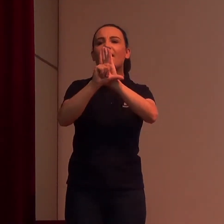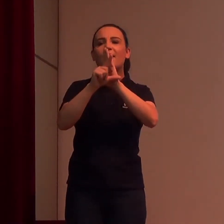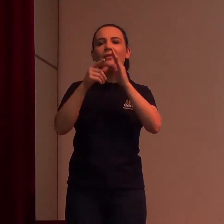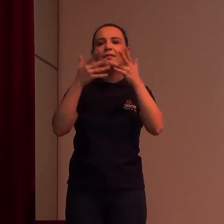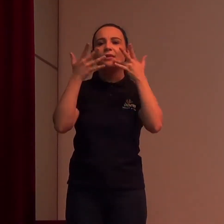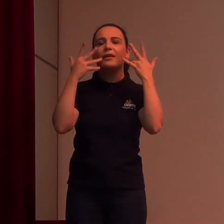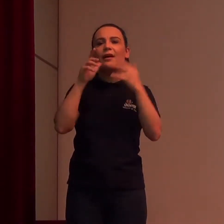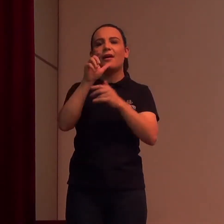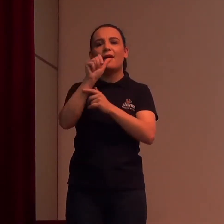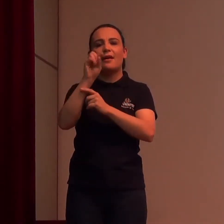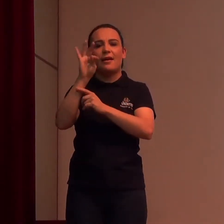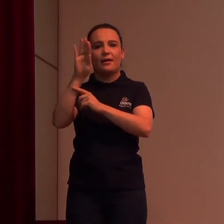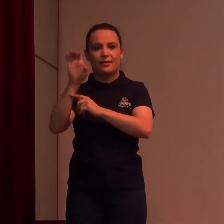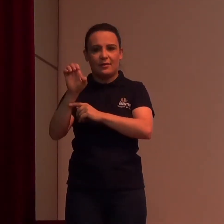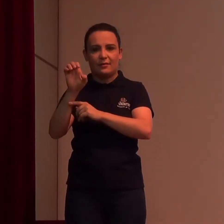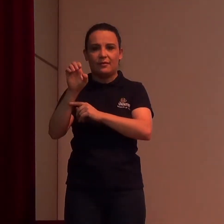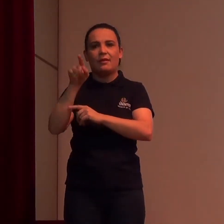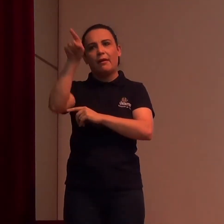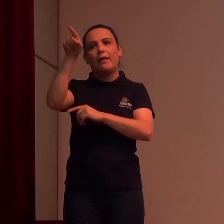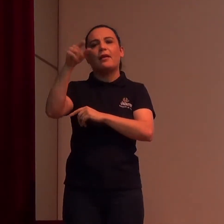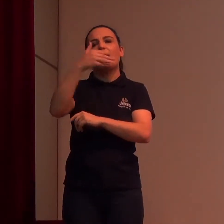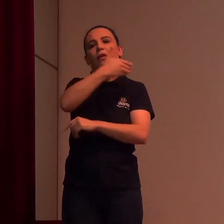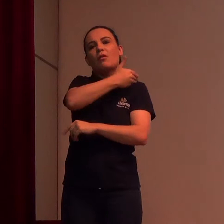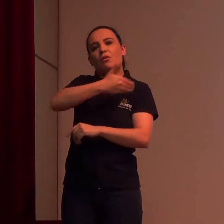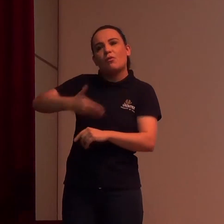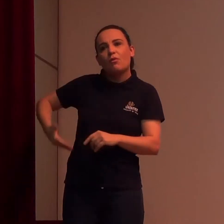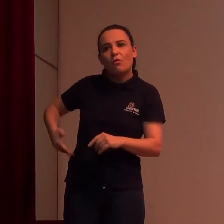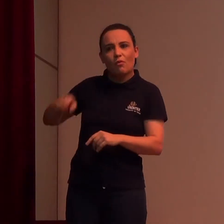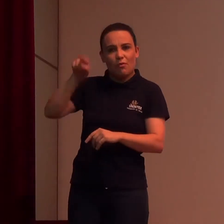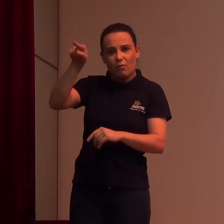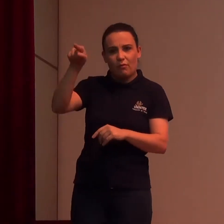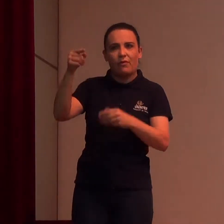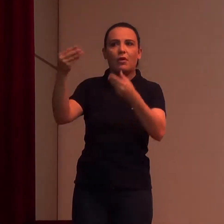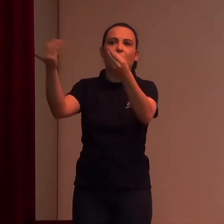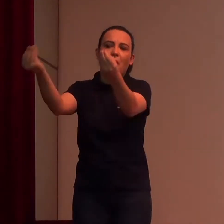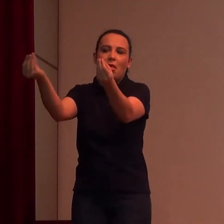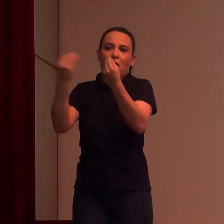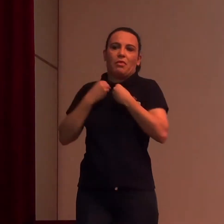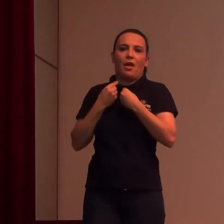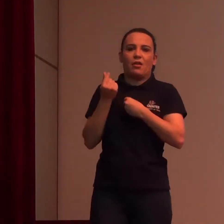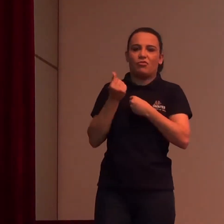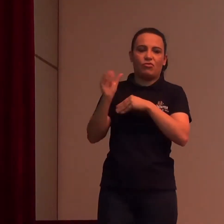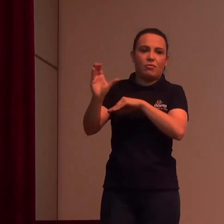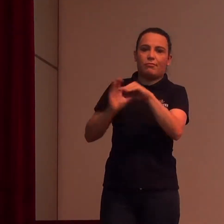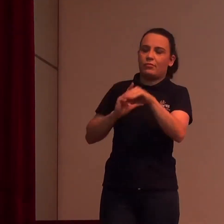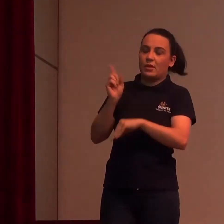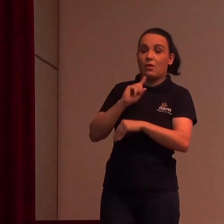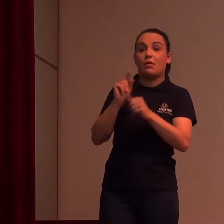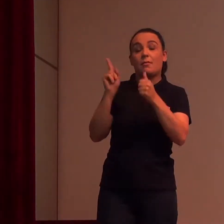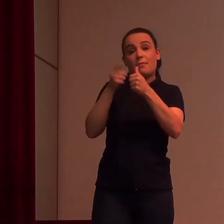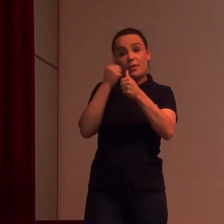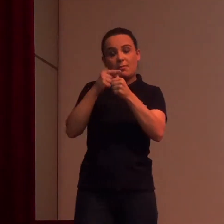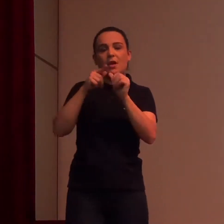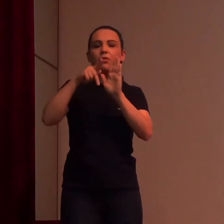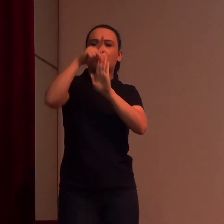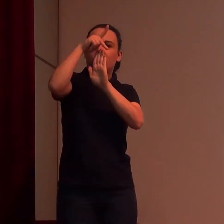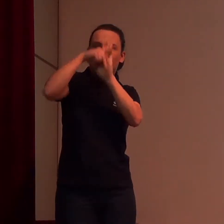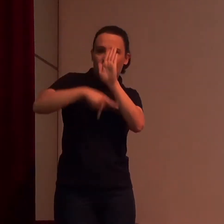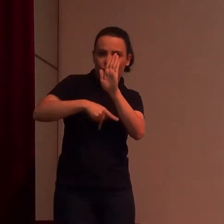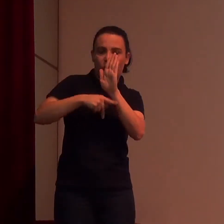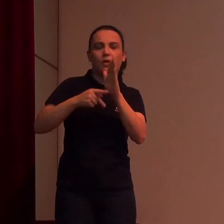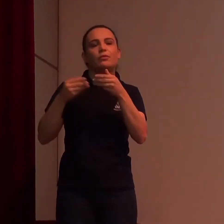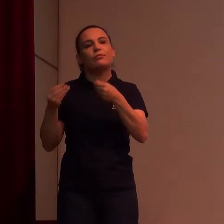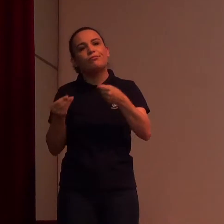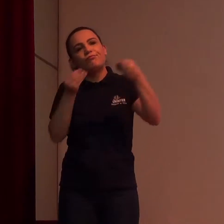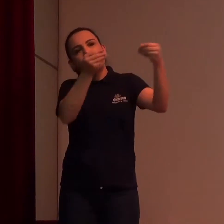que o MINC te dá o dinheiro, né? É lei de incentivo fiscal. Você escreve o projeto para o MINC, ele vai olhar